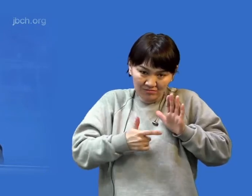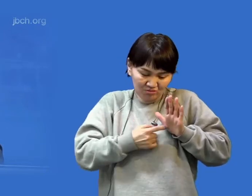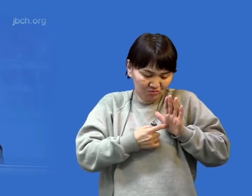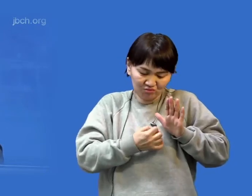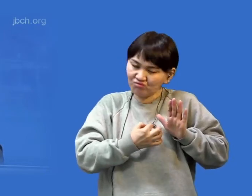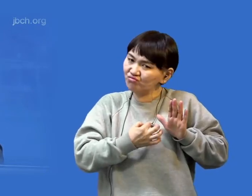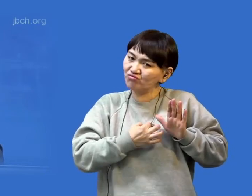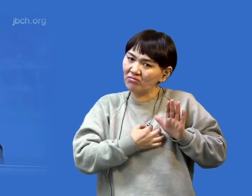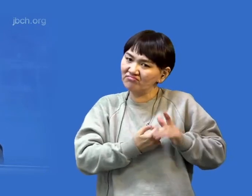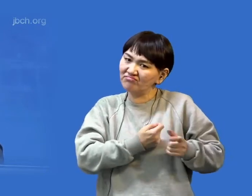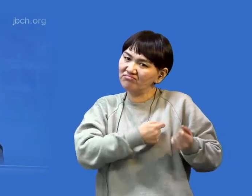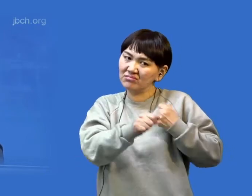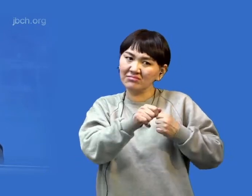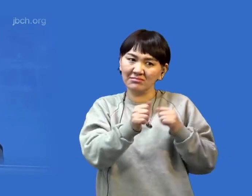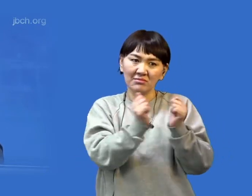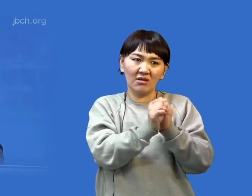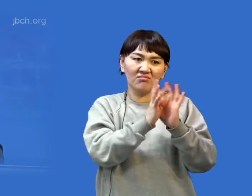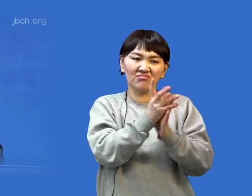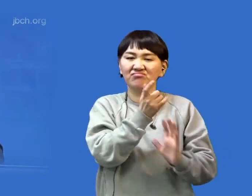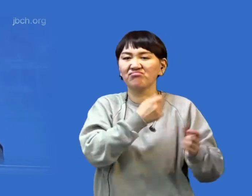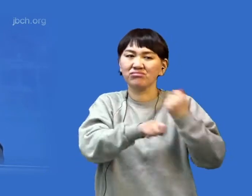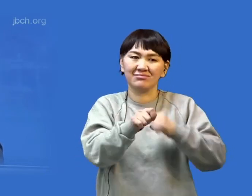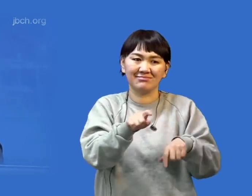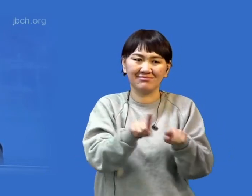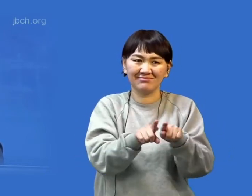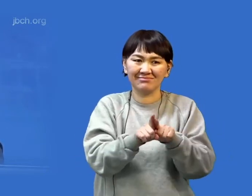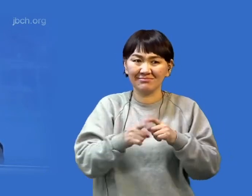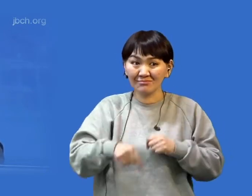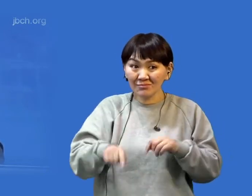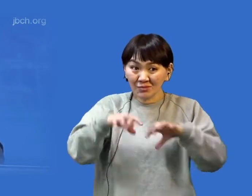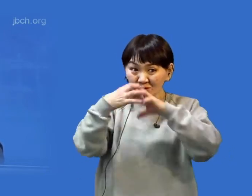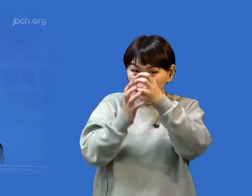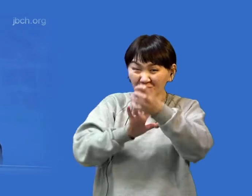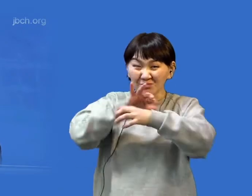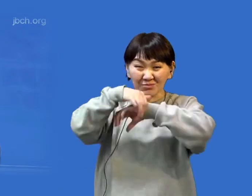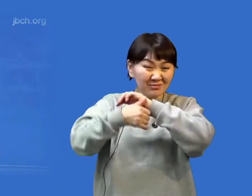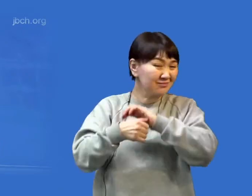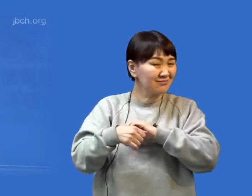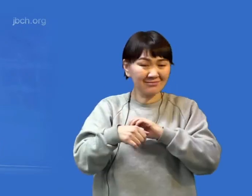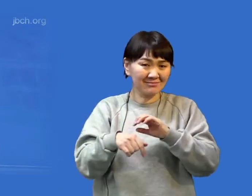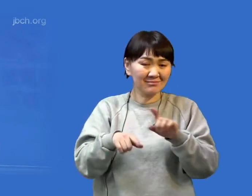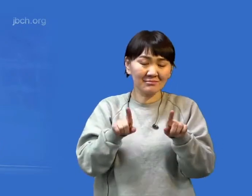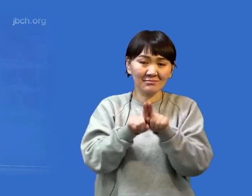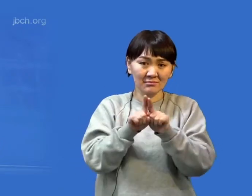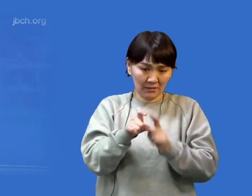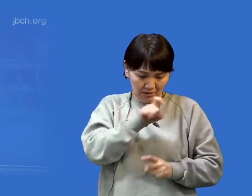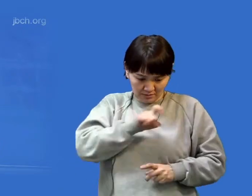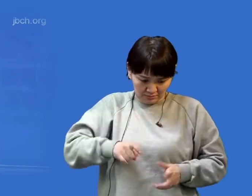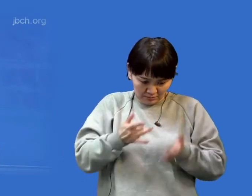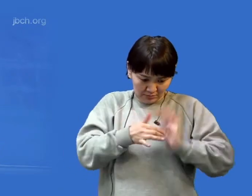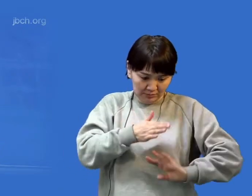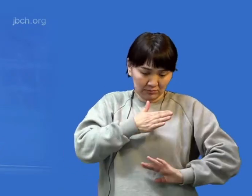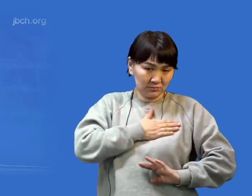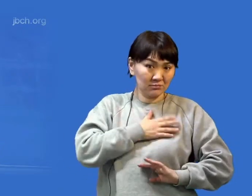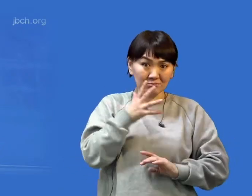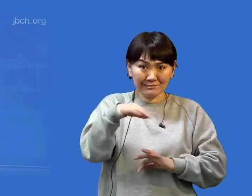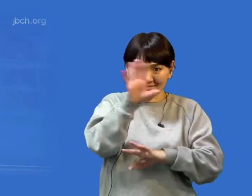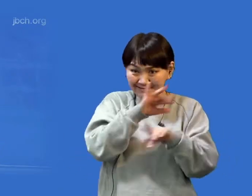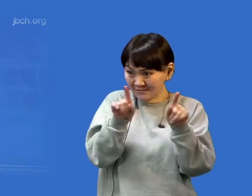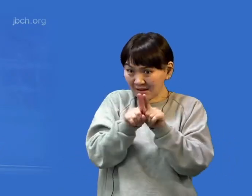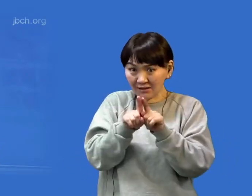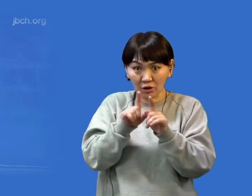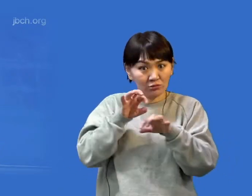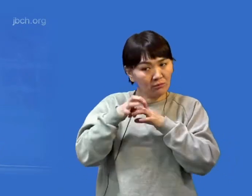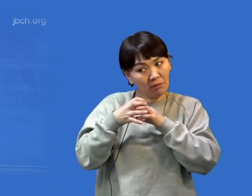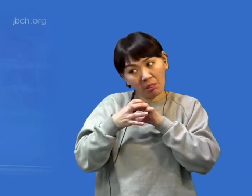найз нөхдөө хүртэл хулигтаж гэдэл ёстой энэ ертөнцийн хүмүүс зүгээр амьдарч байна. Христтэйгч нар хүртэл буруудах юм бол тэгээ явчихна